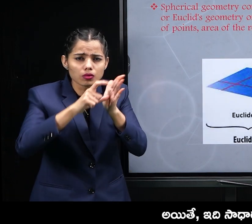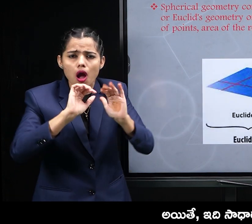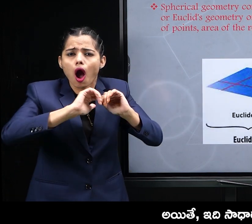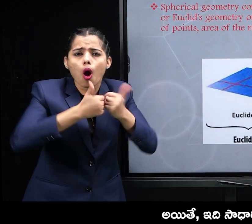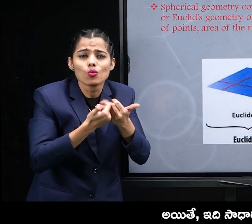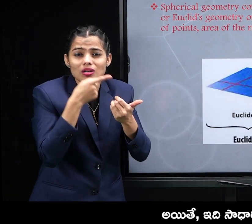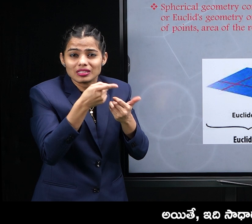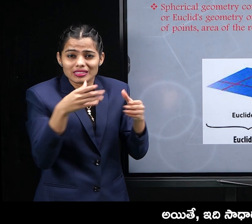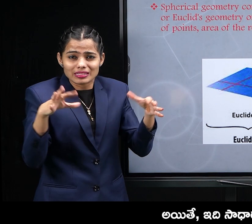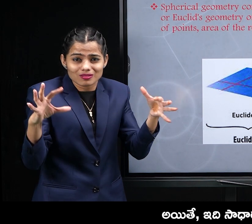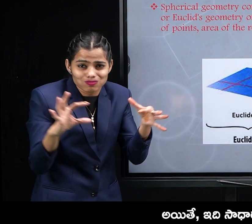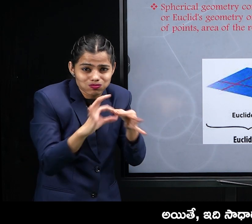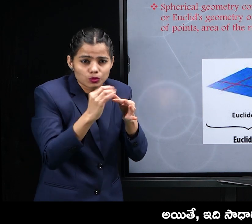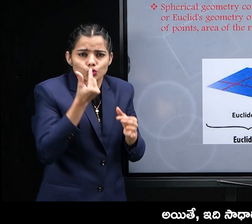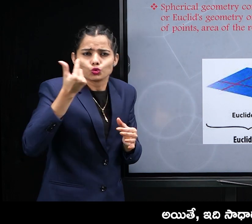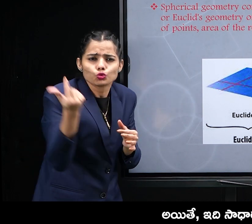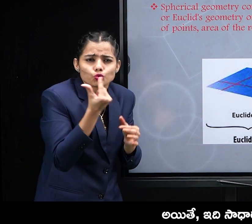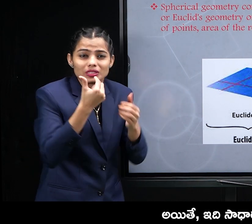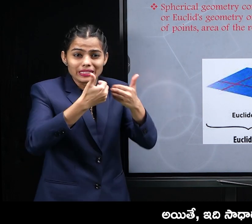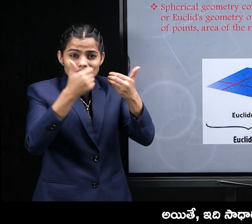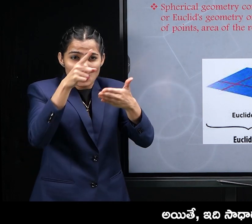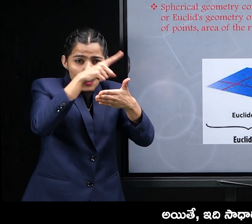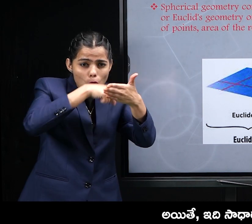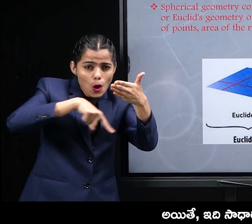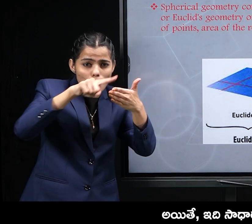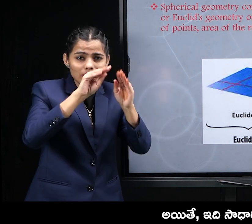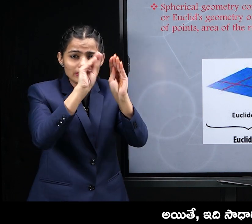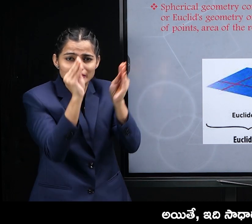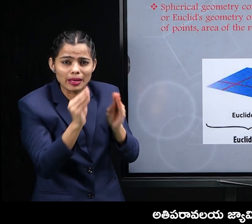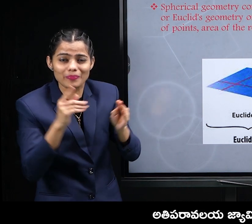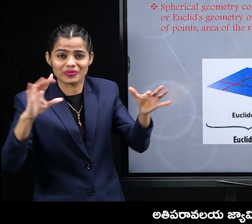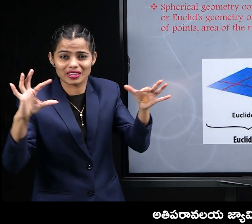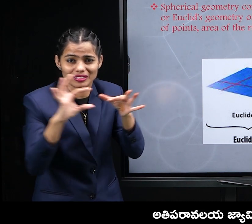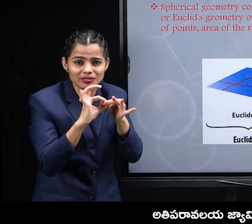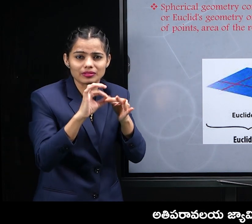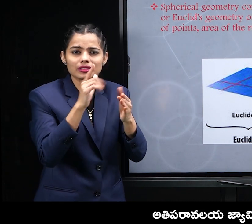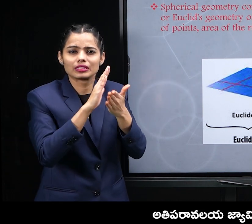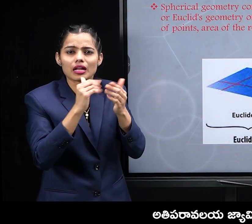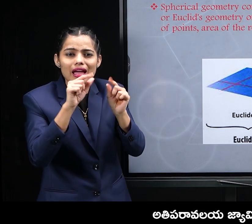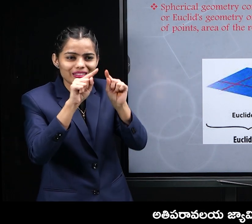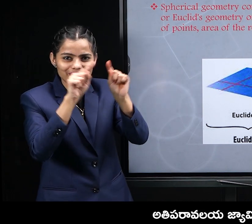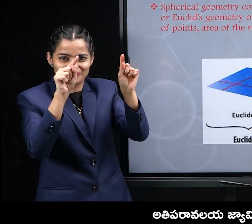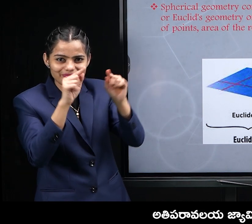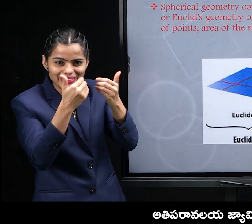இதி சாதார் நங்க ஗ோளாகார ஜாமிதினி மரியு அதி பராவலைய ஜாமிதினி